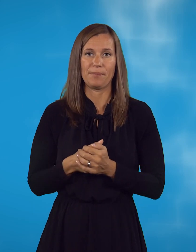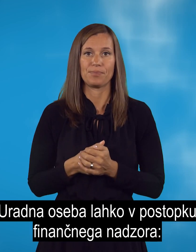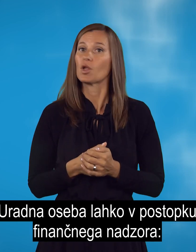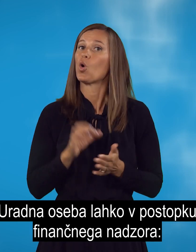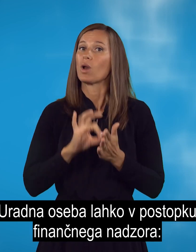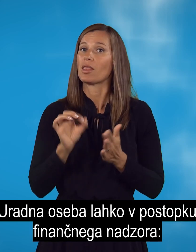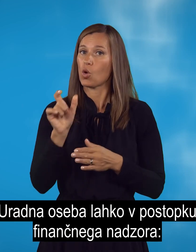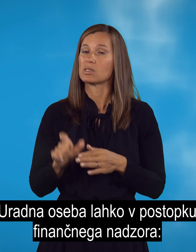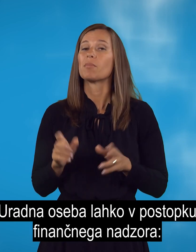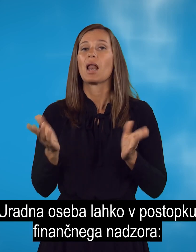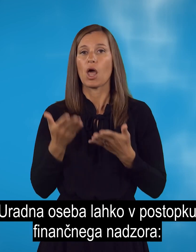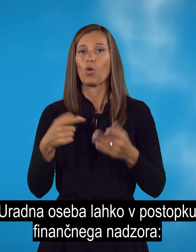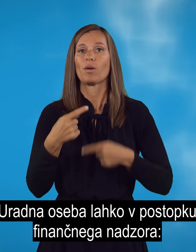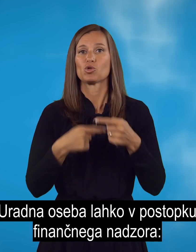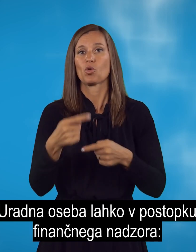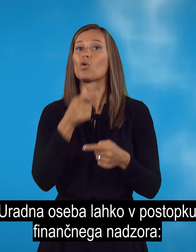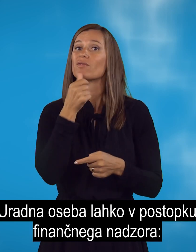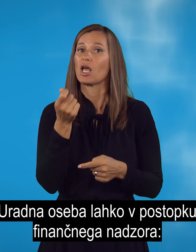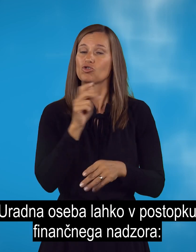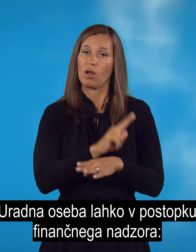Uradna oseba lahko v postopku finančnega nadzora